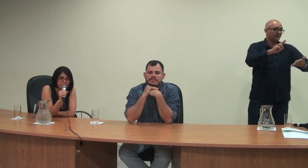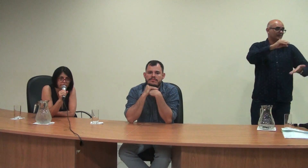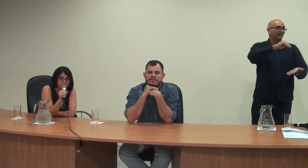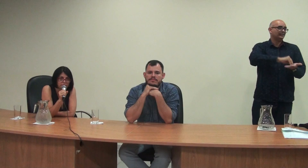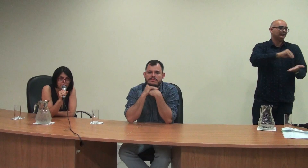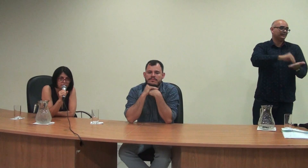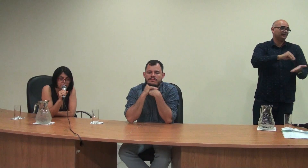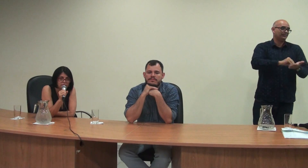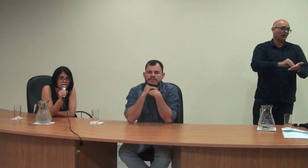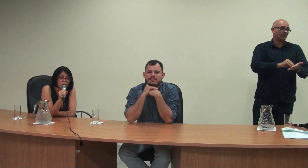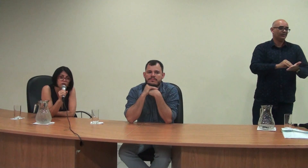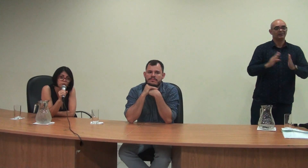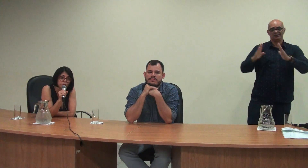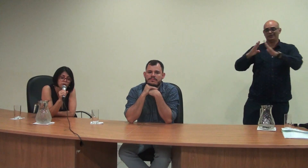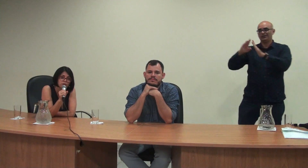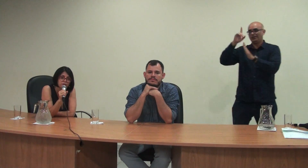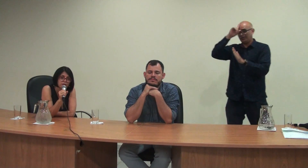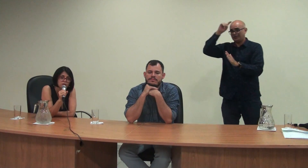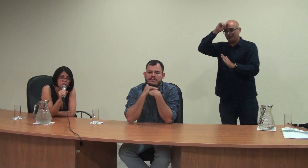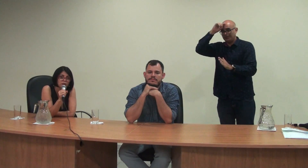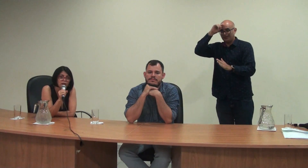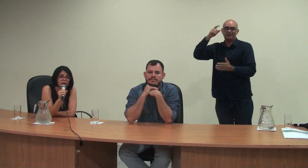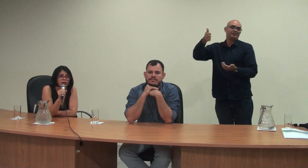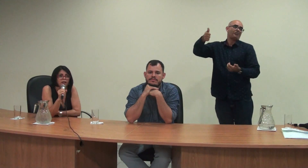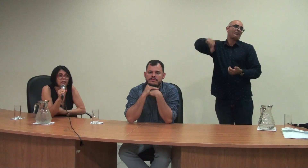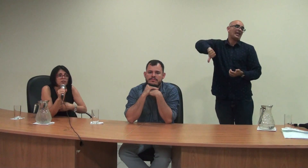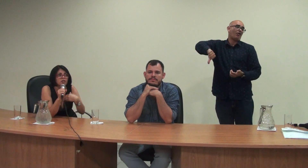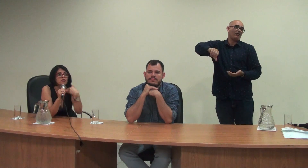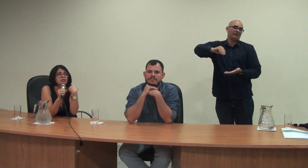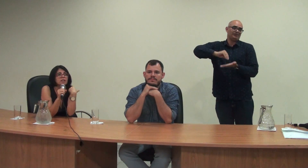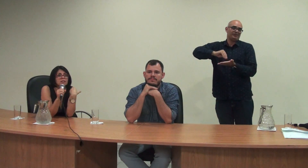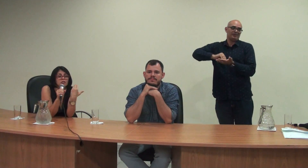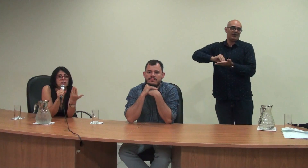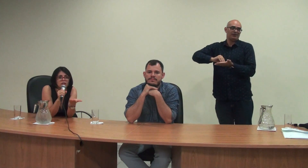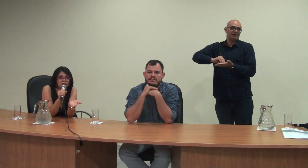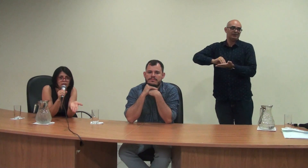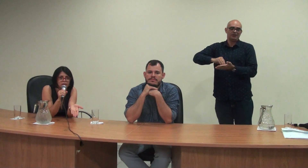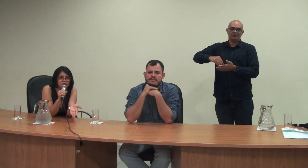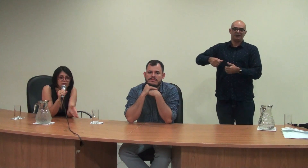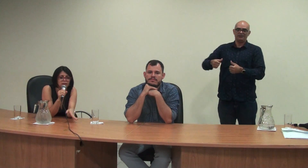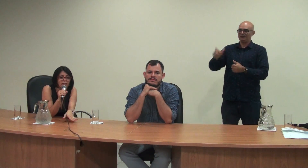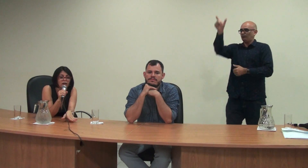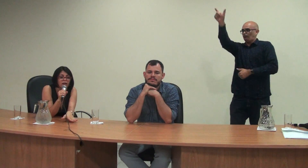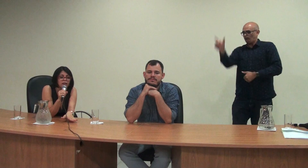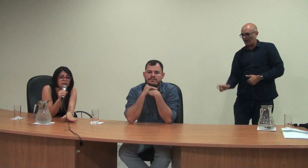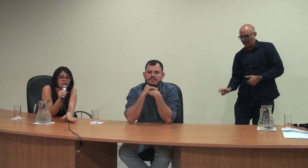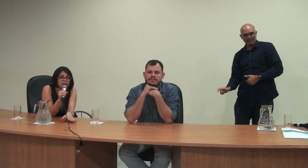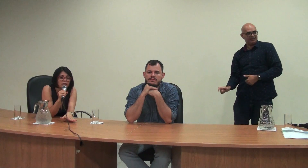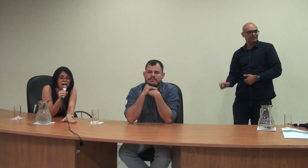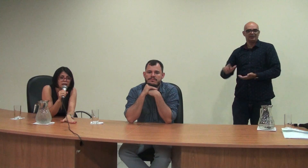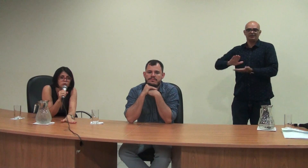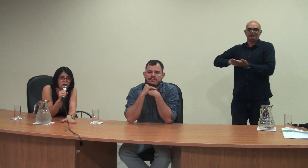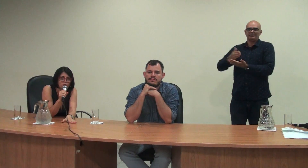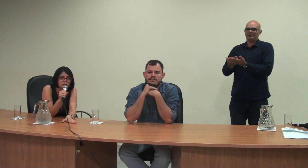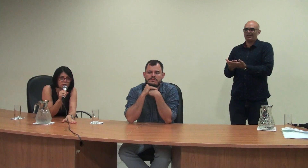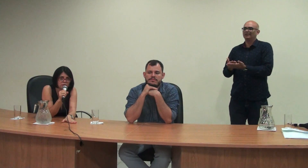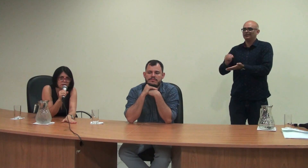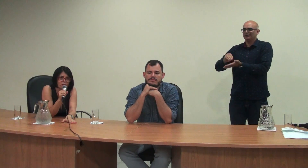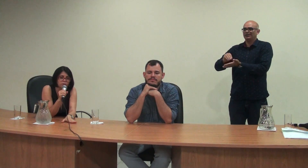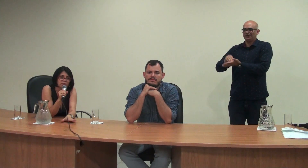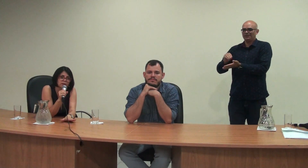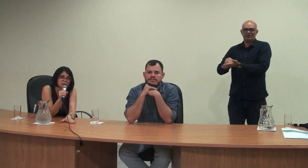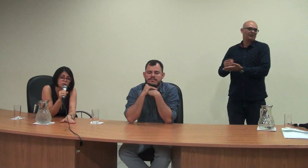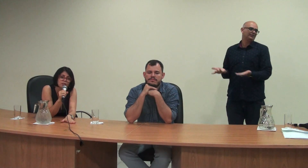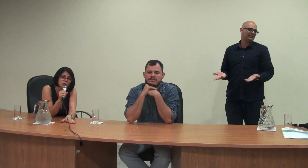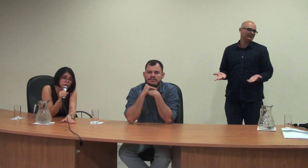conseguindo, eu acho muito difícil a gente exigir na atual